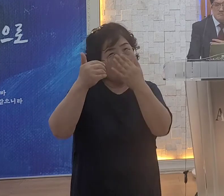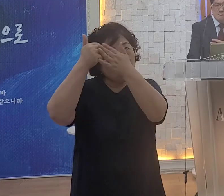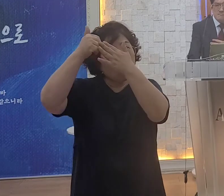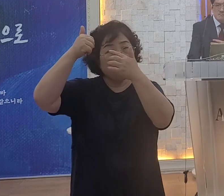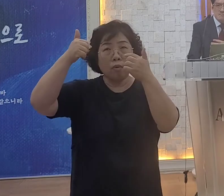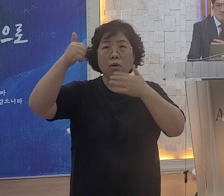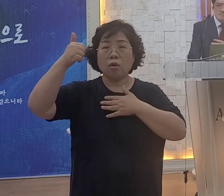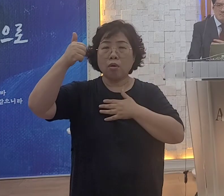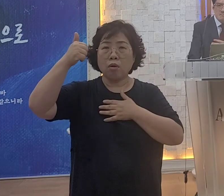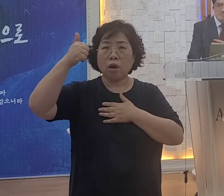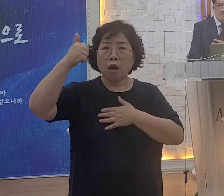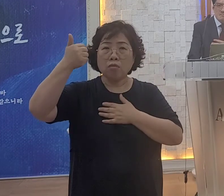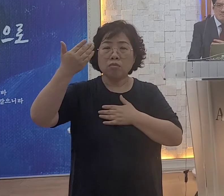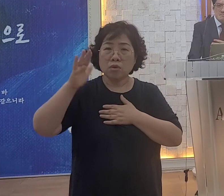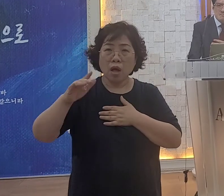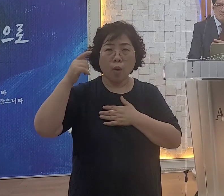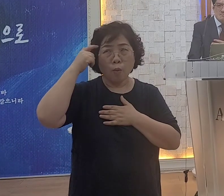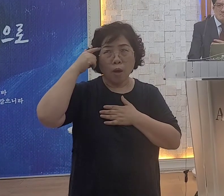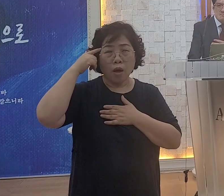아시잖아요.